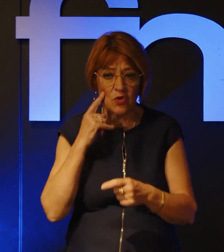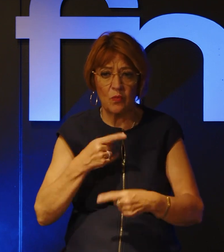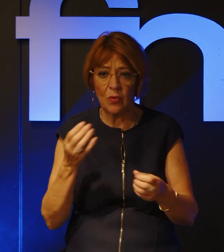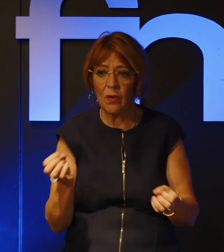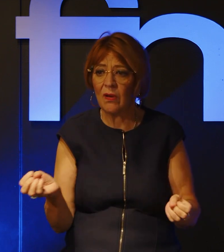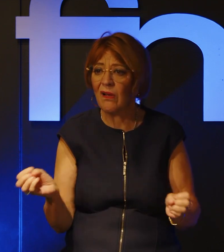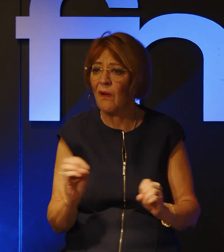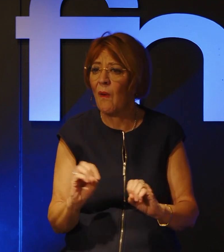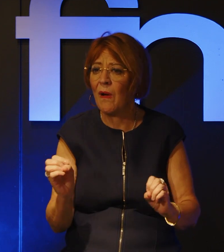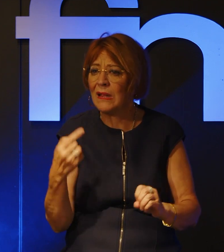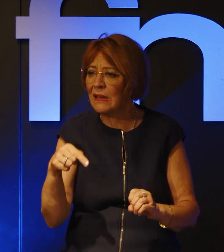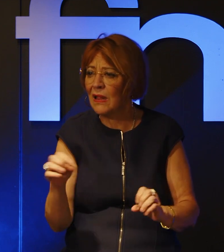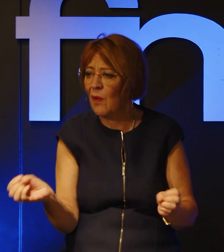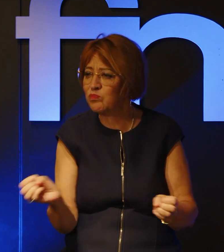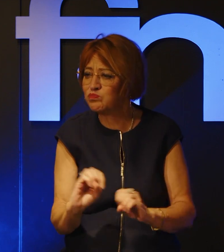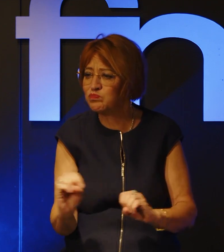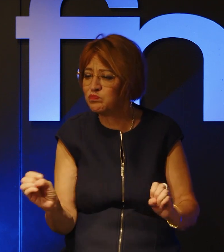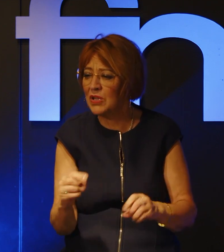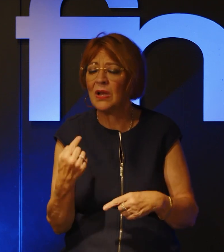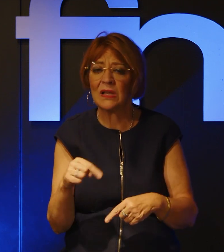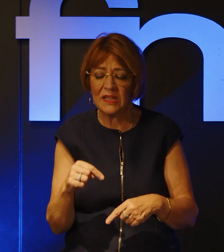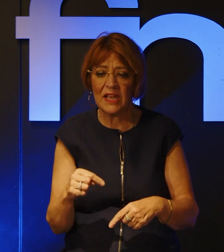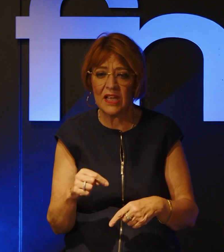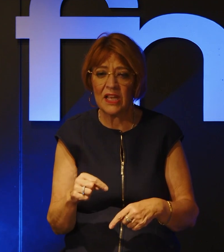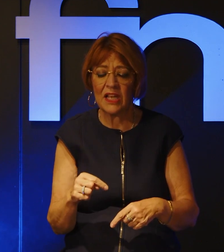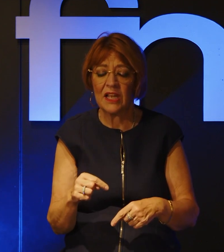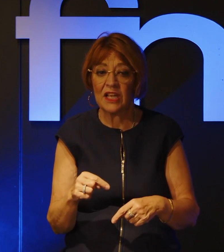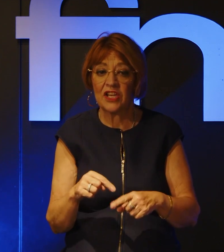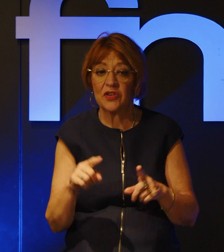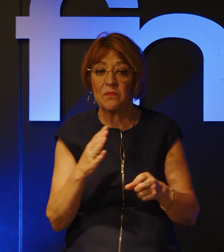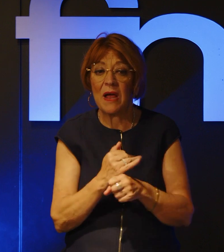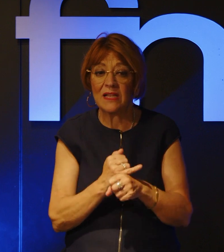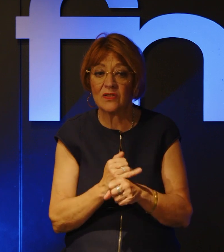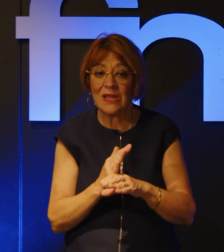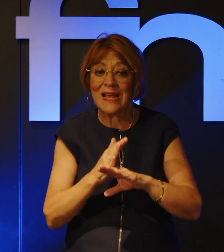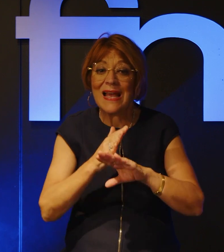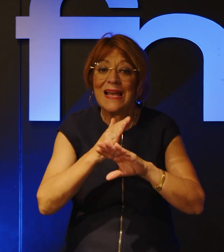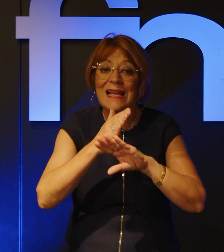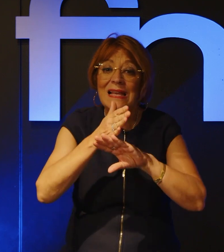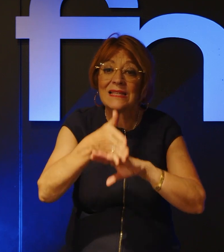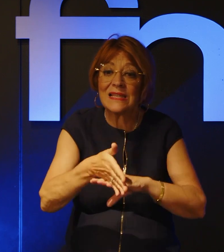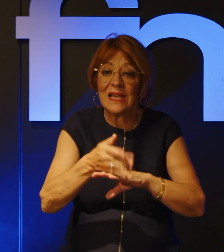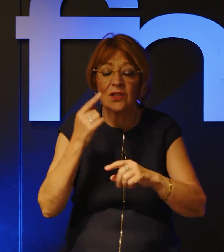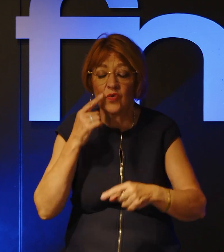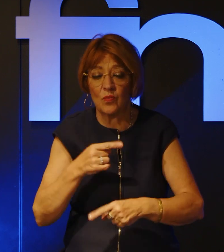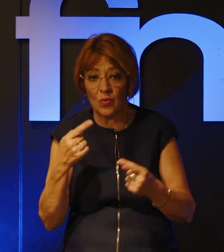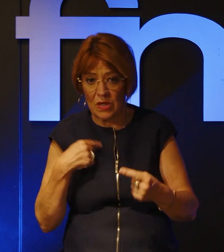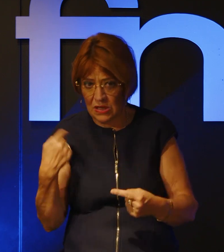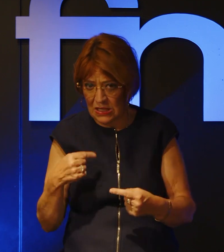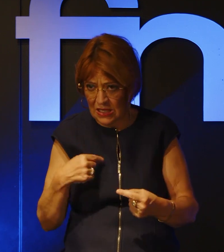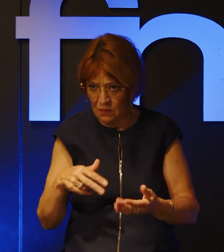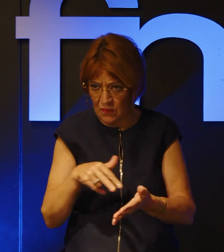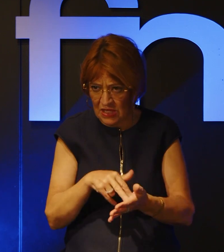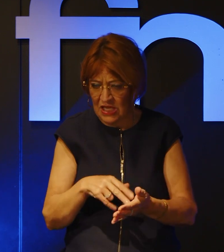não existe o que existe é um espaço de acesso público quando nós queremos estar no espaço público